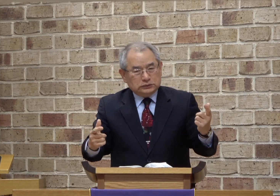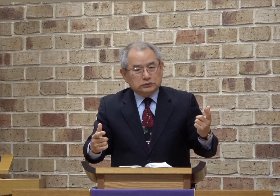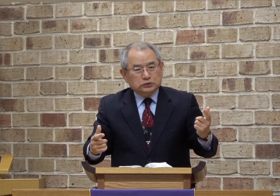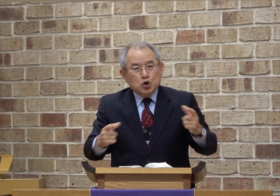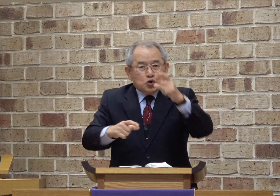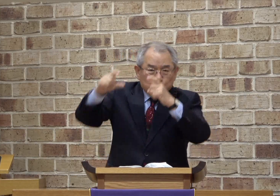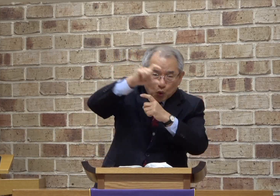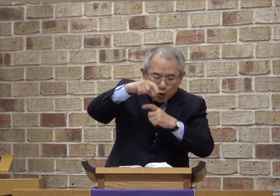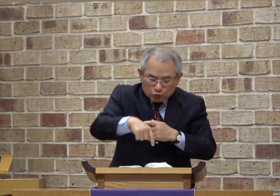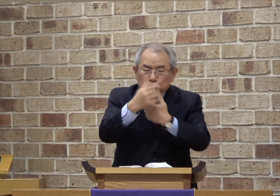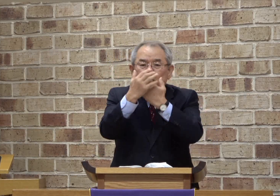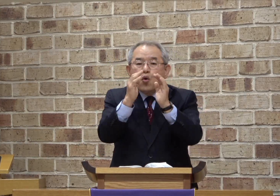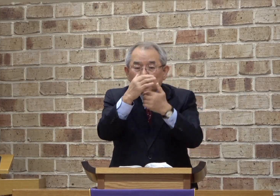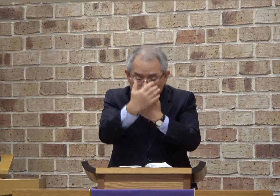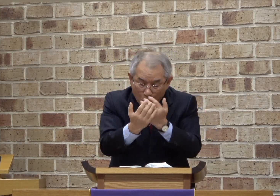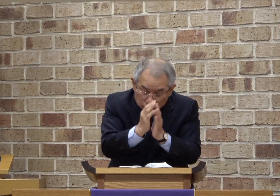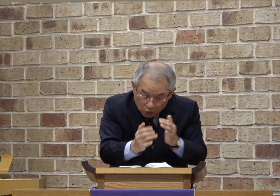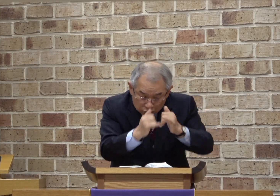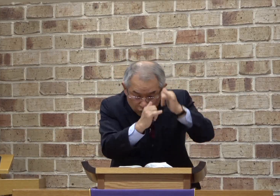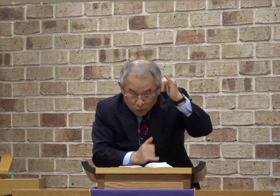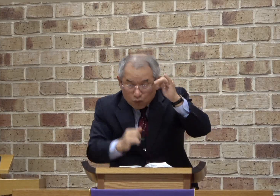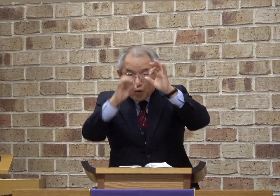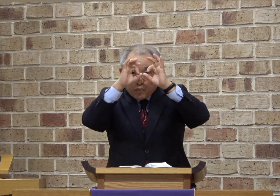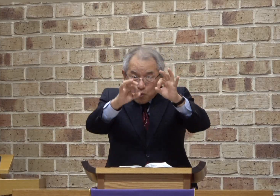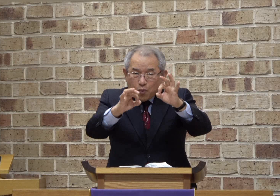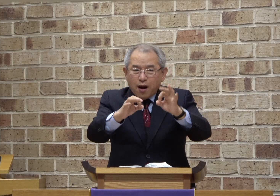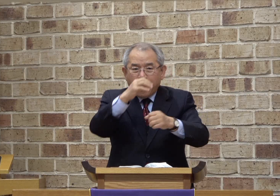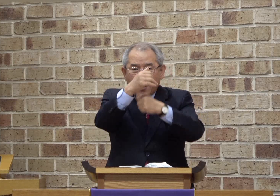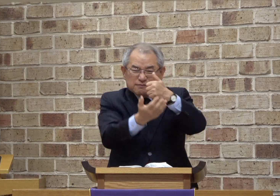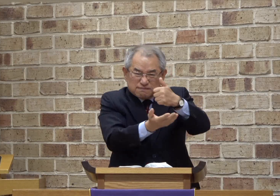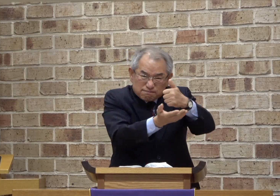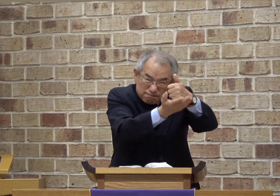비를 의로운 자와 불의한 자에게 내려주시니라.